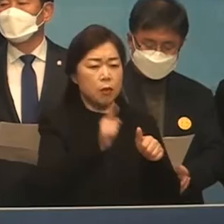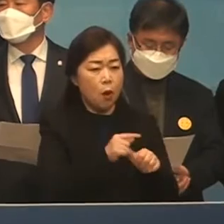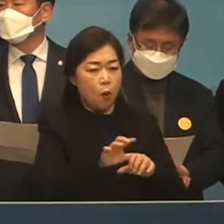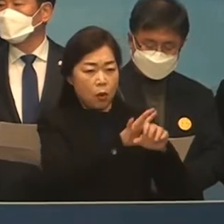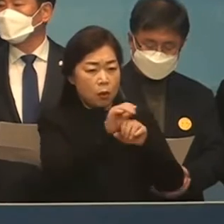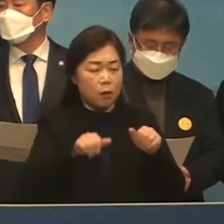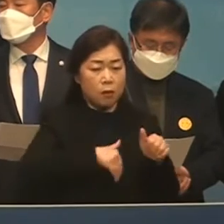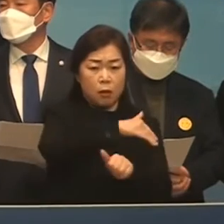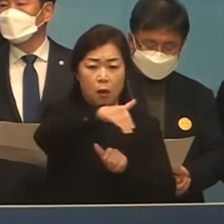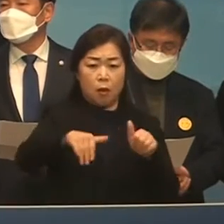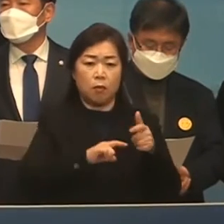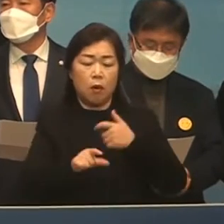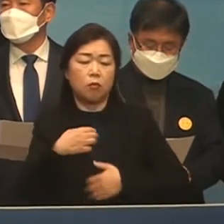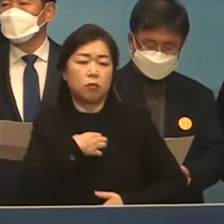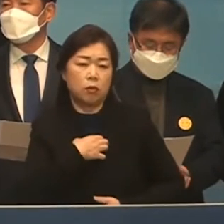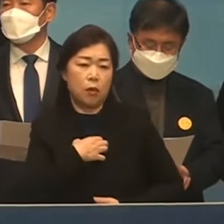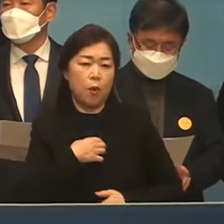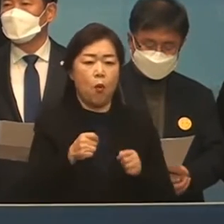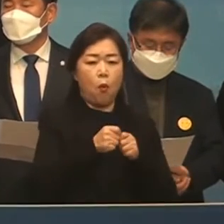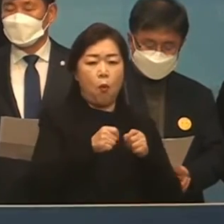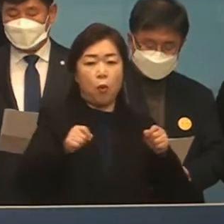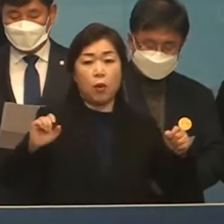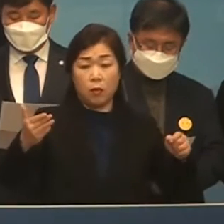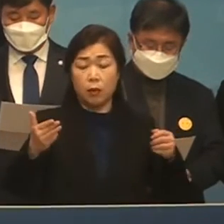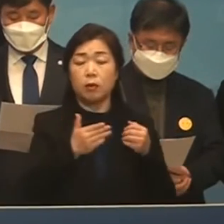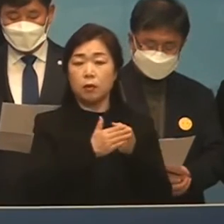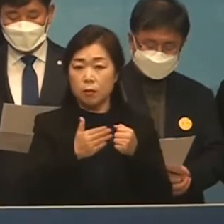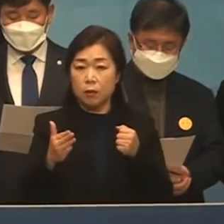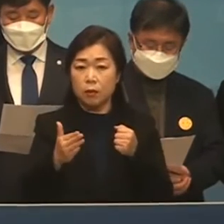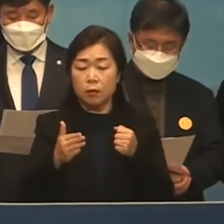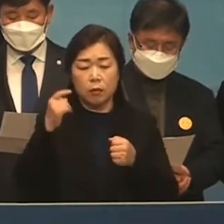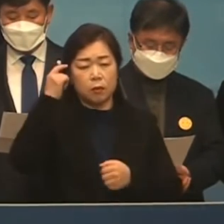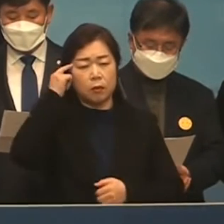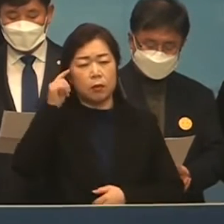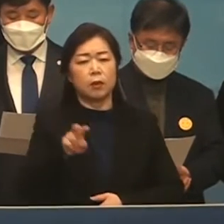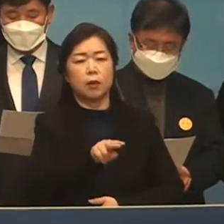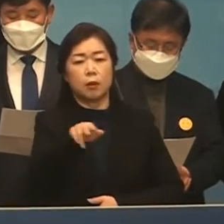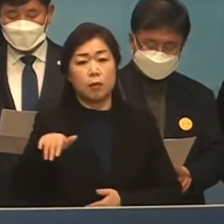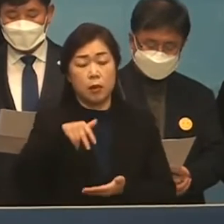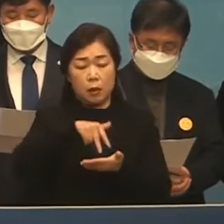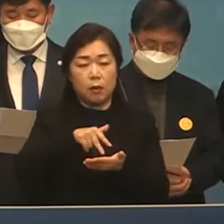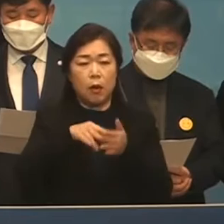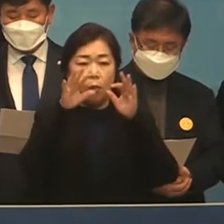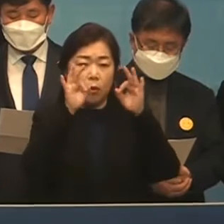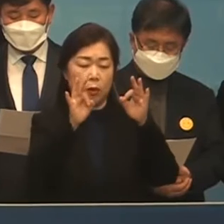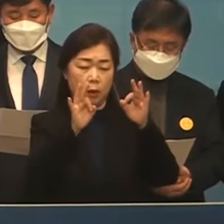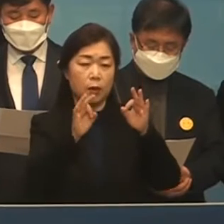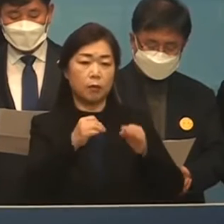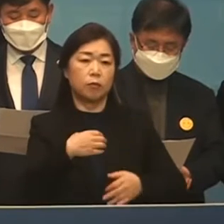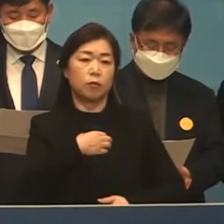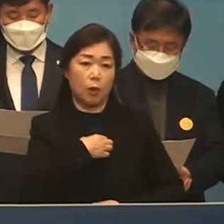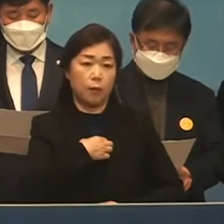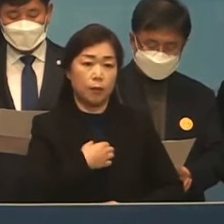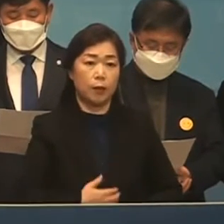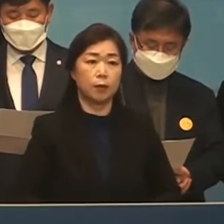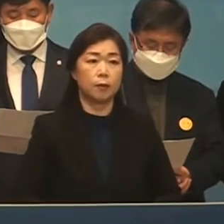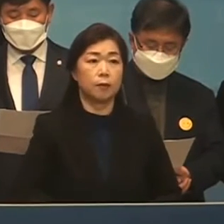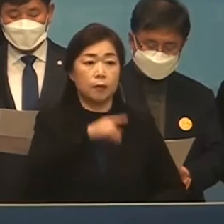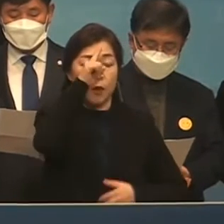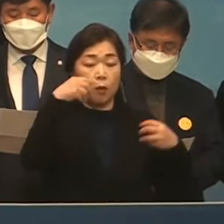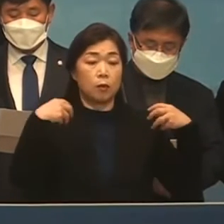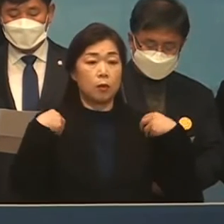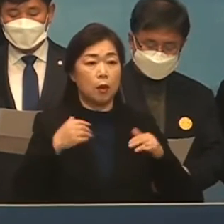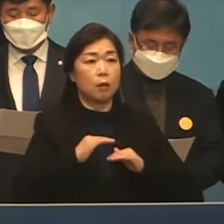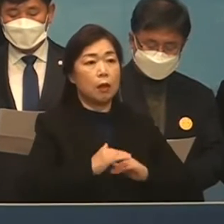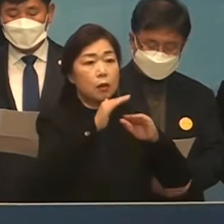예상을 훨씬 뛰어넘어 장기화되는 게 아니냐는 전망이 커지고 있습니다. 정부도